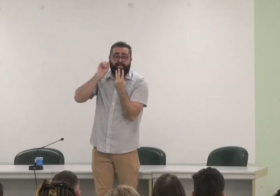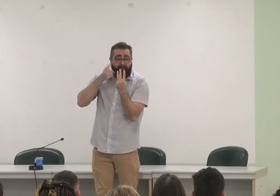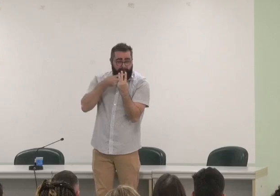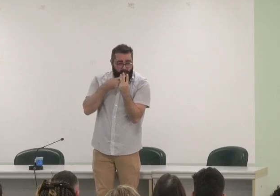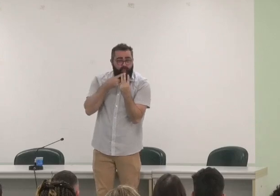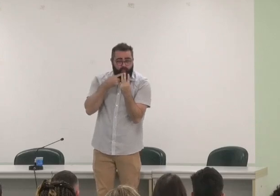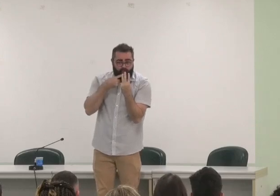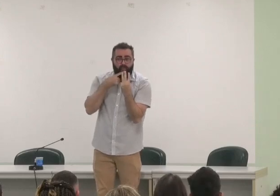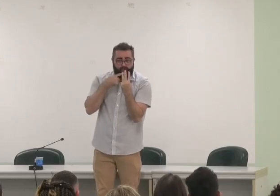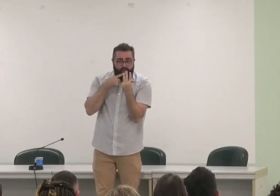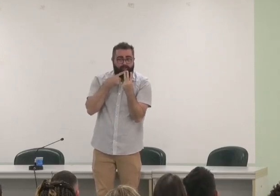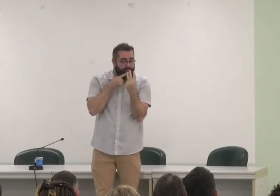irmãos surdos,